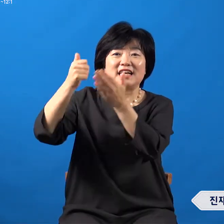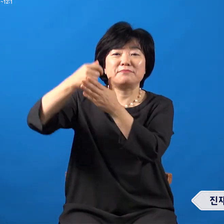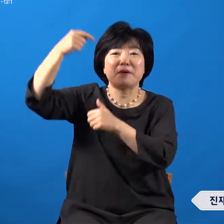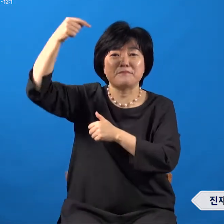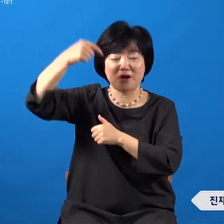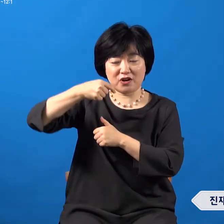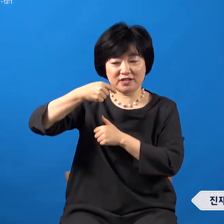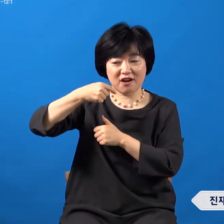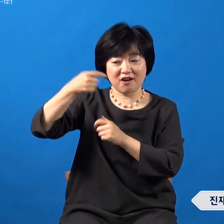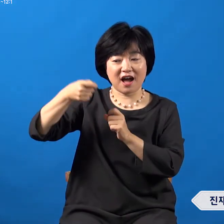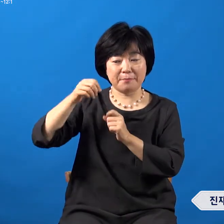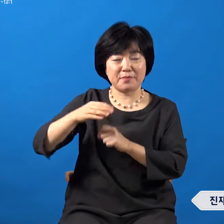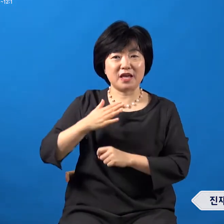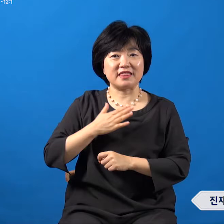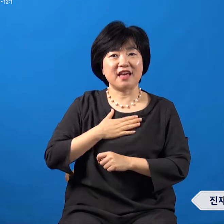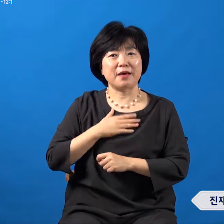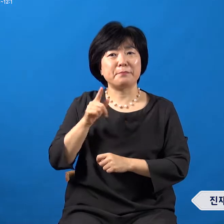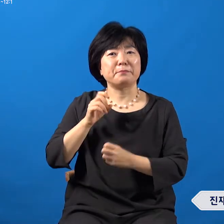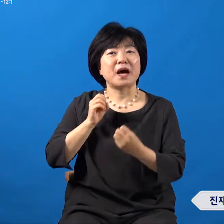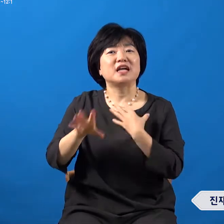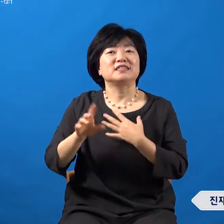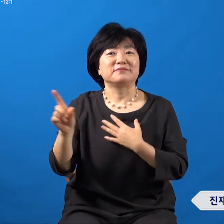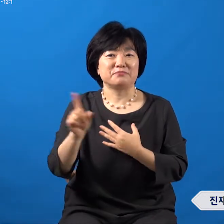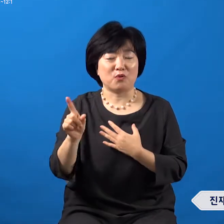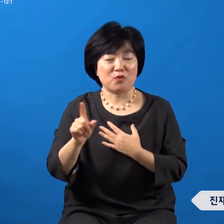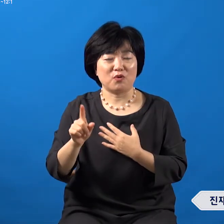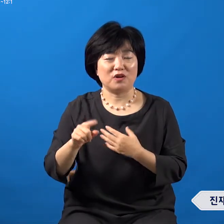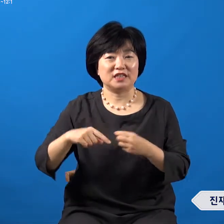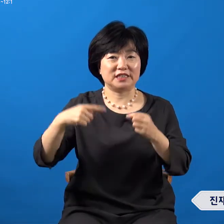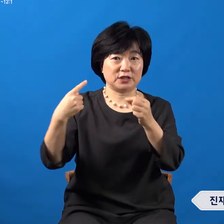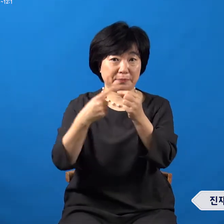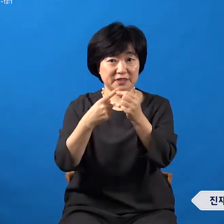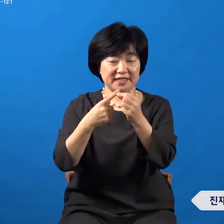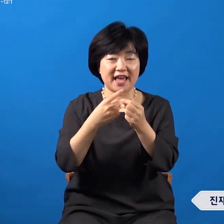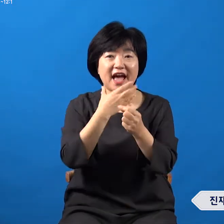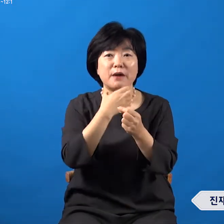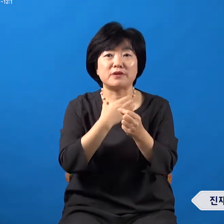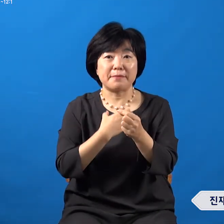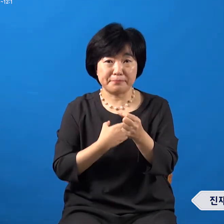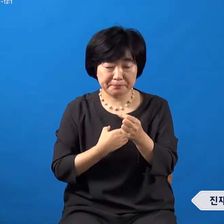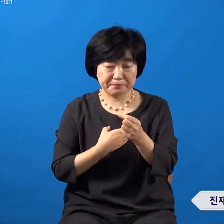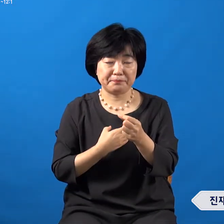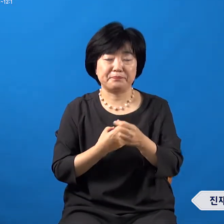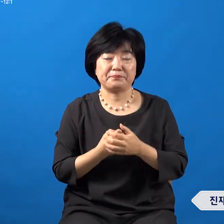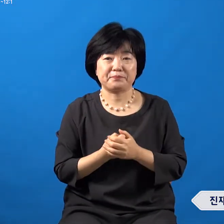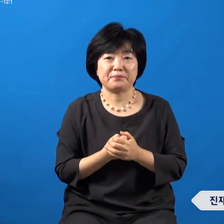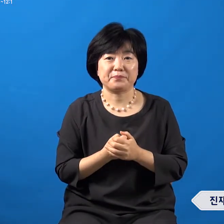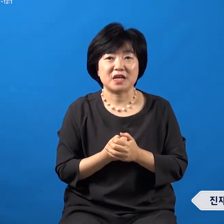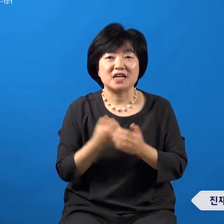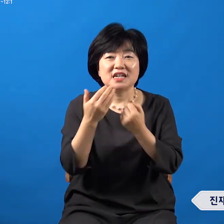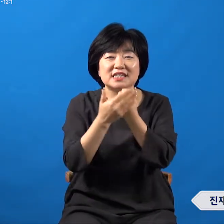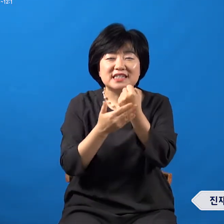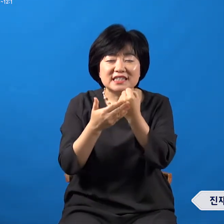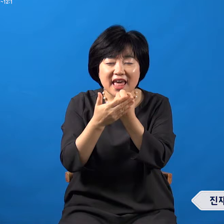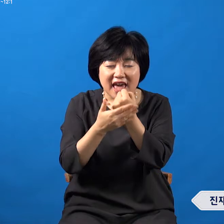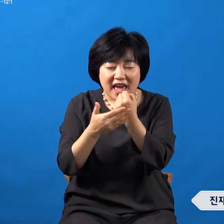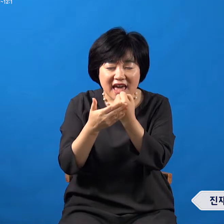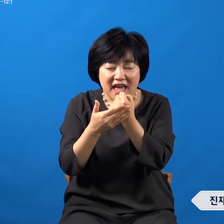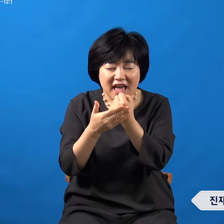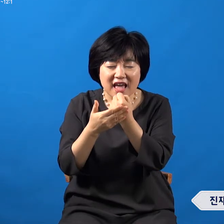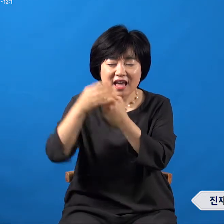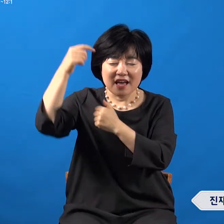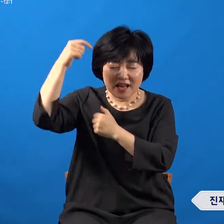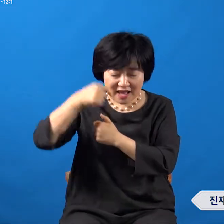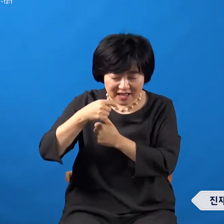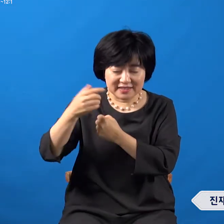앞에 어떻게 반응해야 합니까? 첫째로 아브라함의 떠남은 은혜에